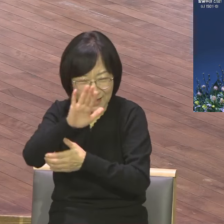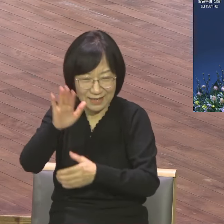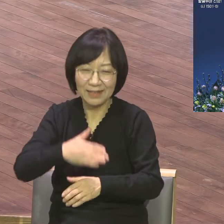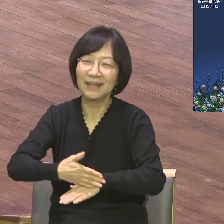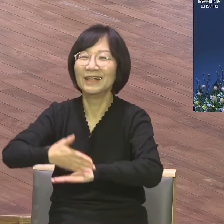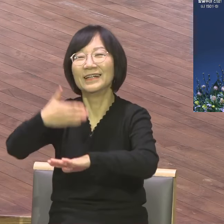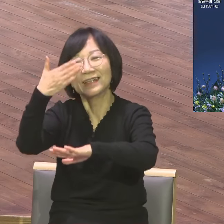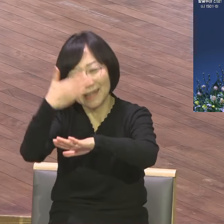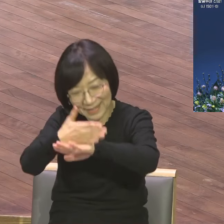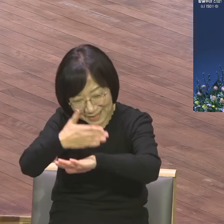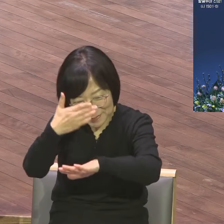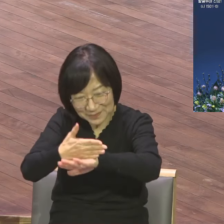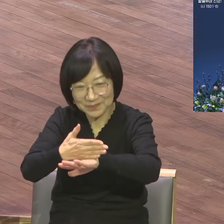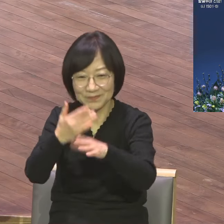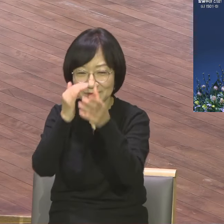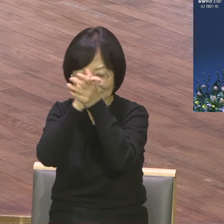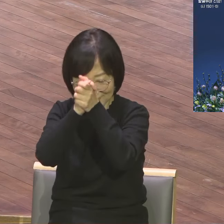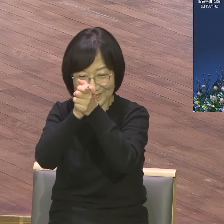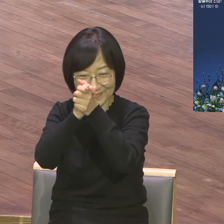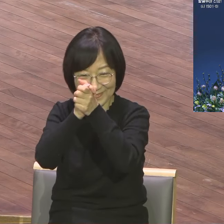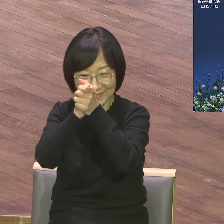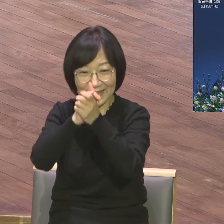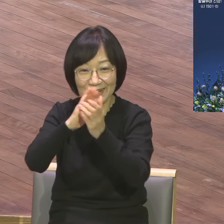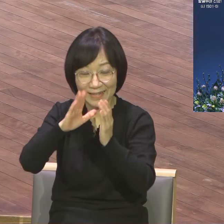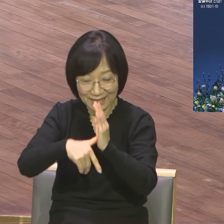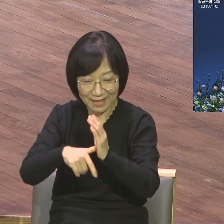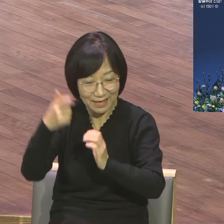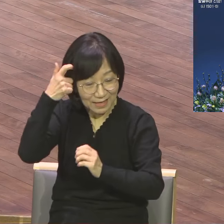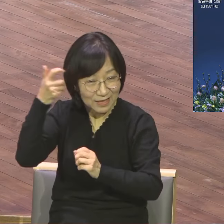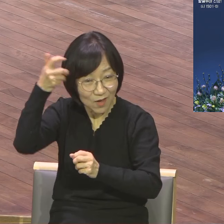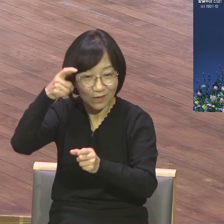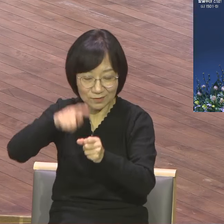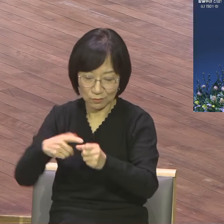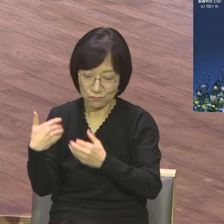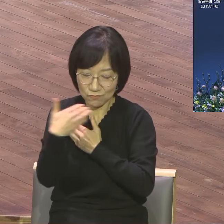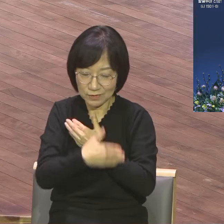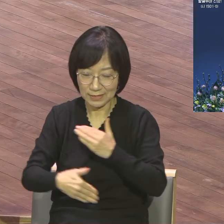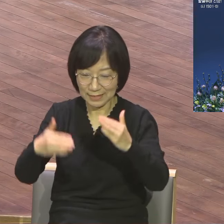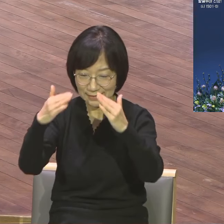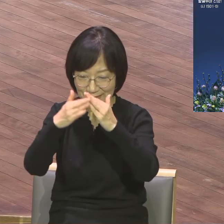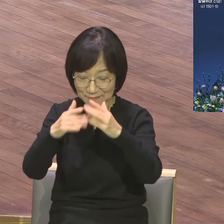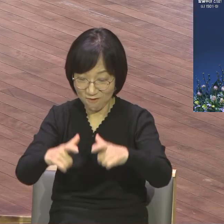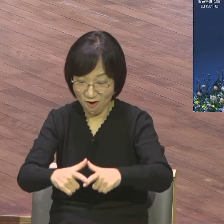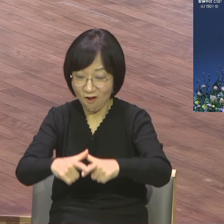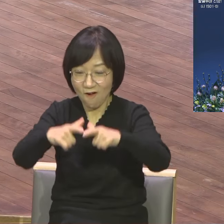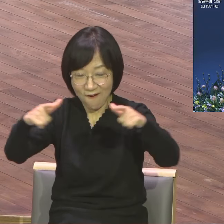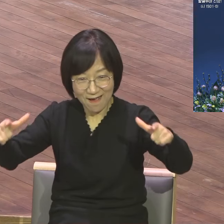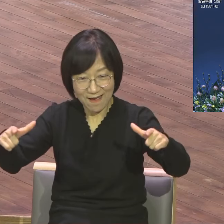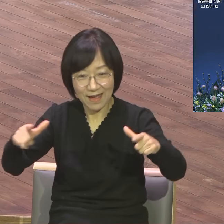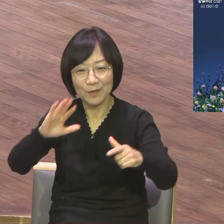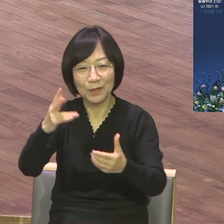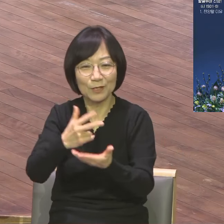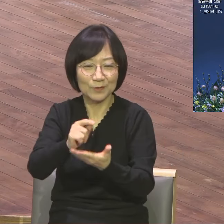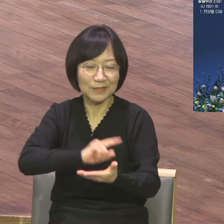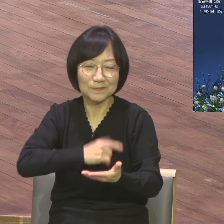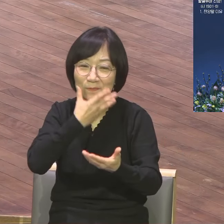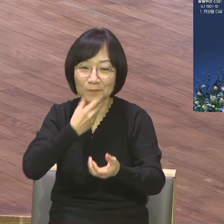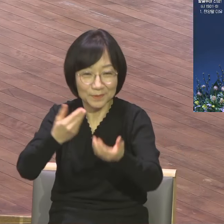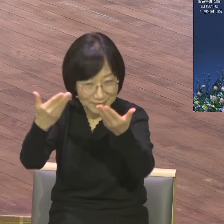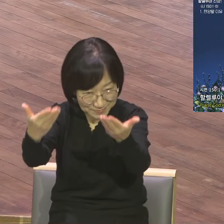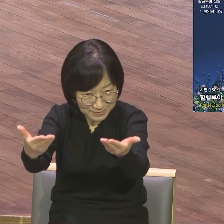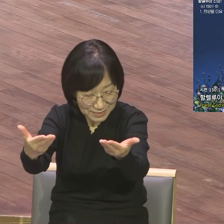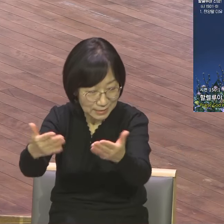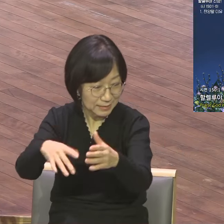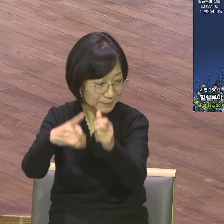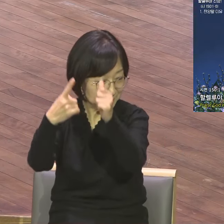그래서 영육관의 삶에 장막터를 넓혀가는 증거 있기를 주님으로 축복합니다. 그럼 첫째로 찬양할 이유입니다. 1절